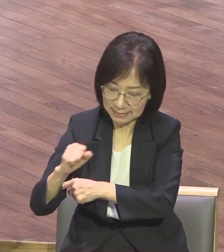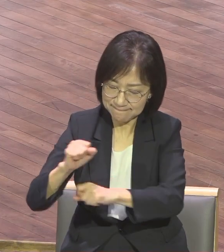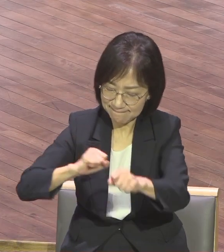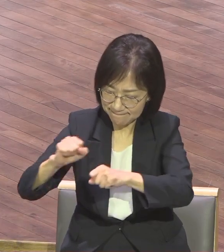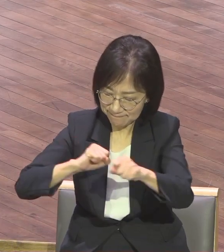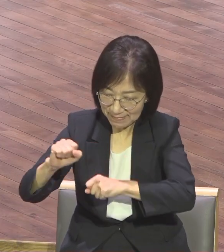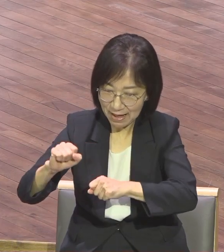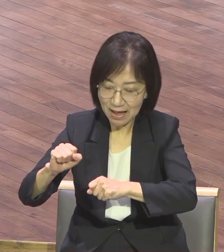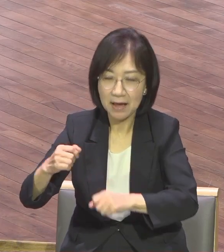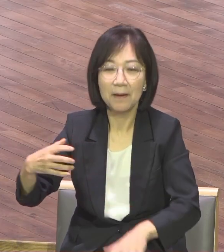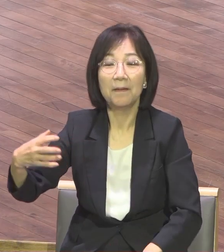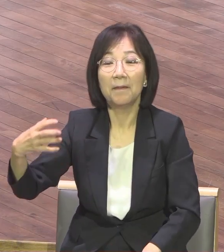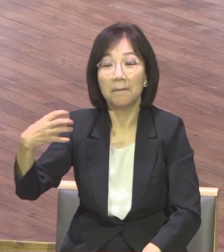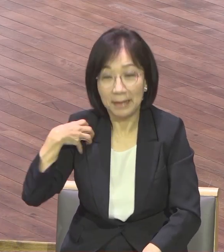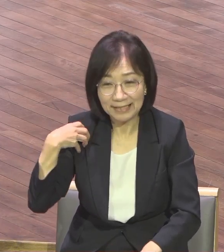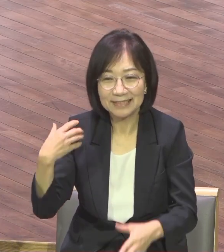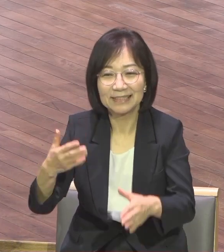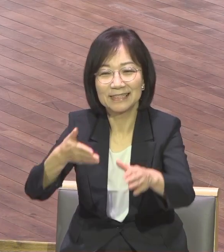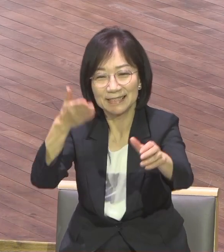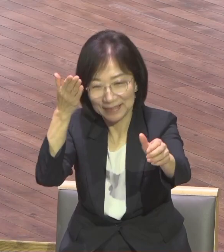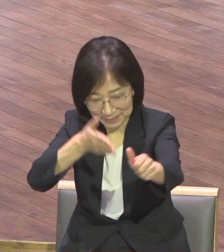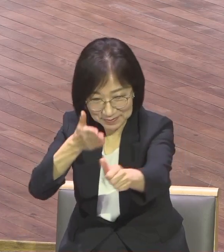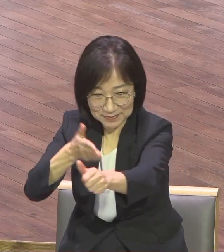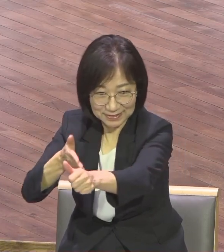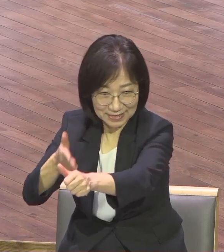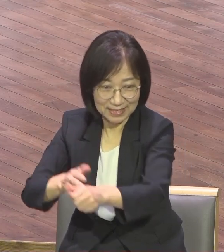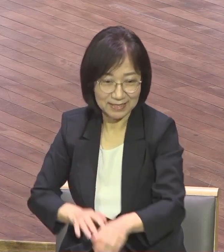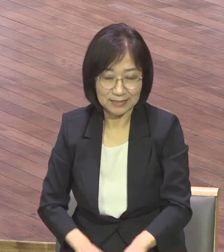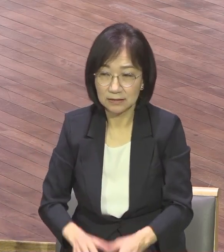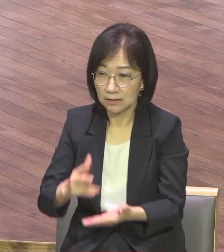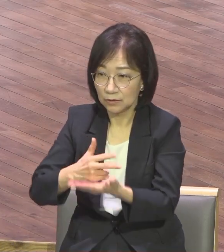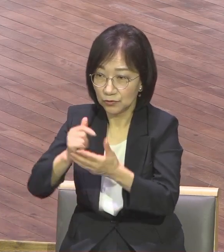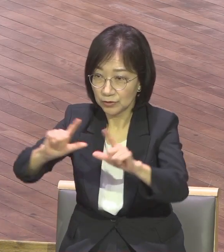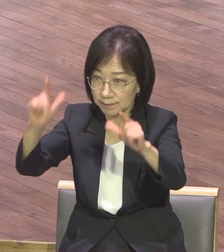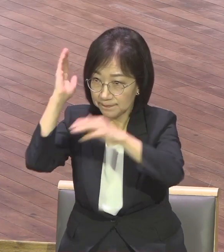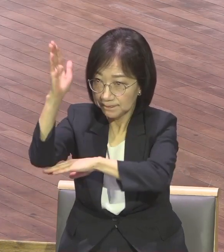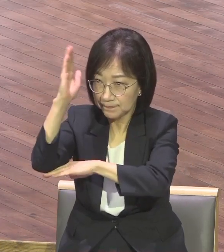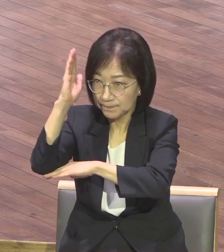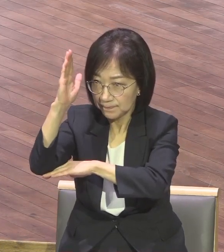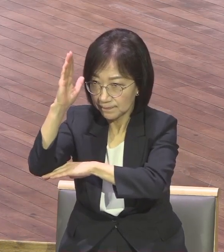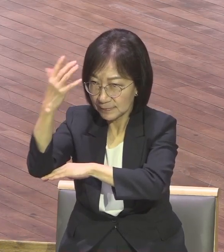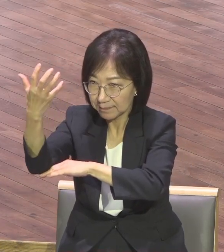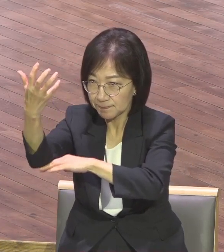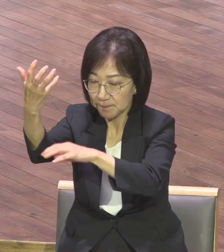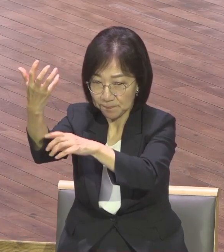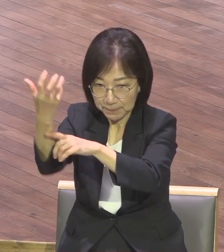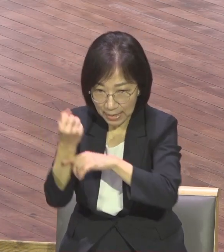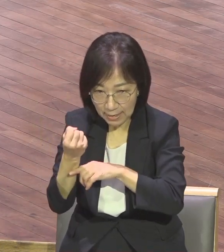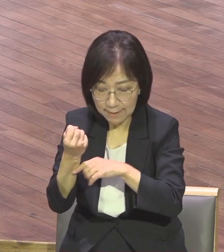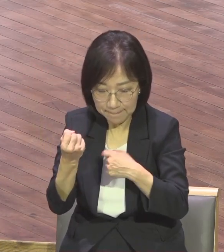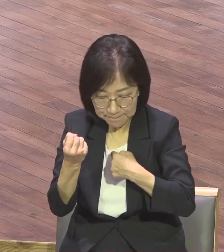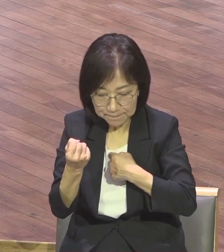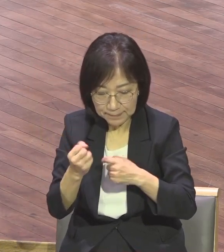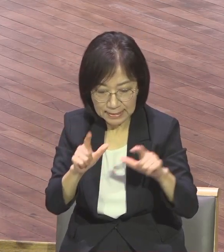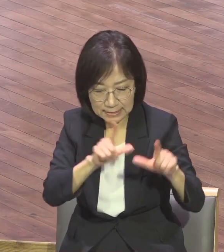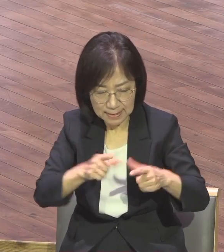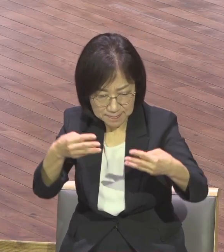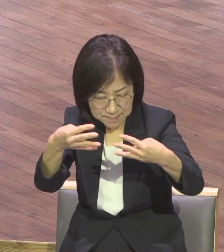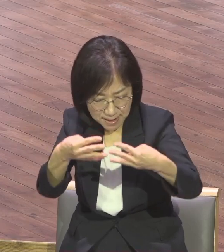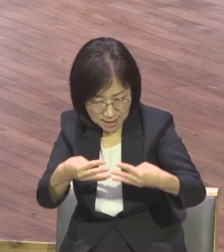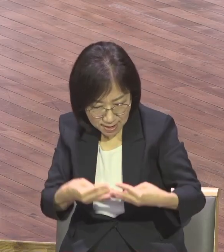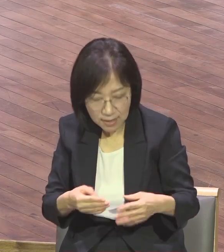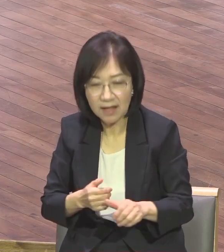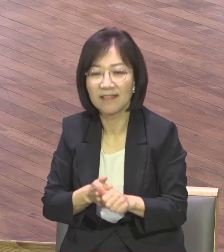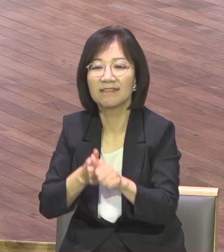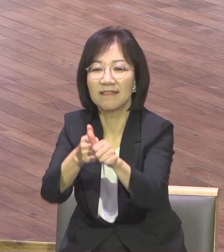시작되길 바랍니다. 강단과 여러분이 영적 흐름을 쫙 완전 온디스 강단과 흐름을 같이 쫙 하면 끝나는